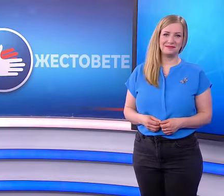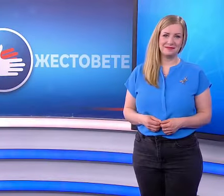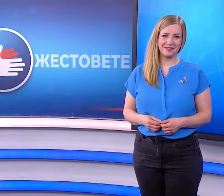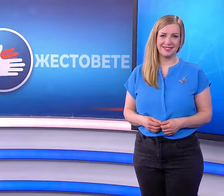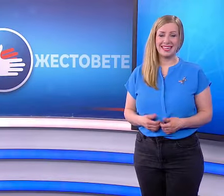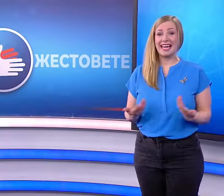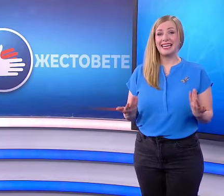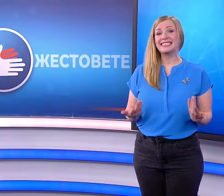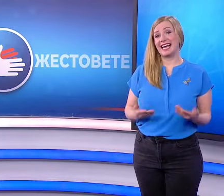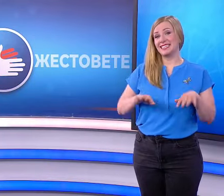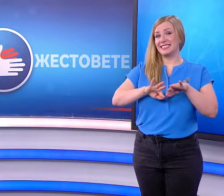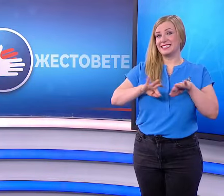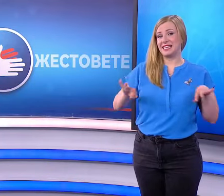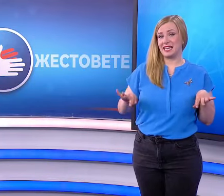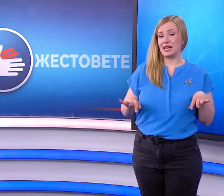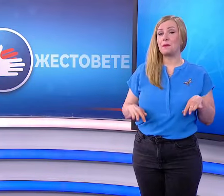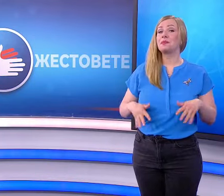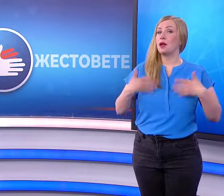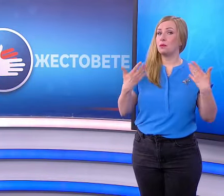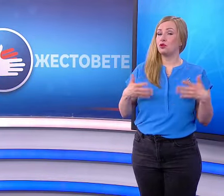Така се разделяме, с пожелание за светли